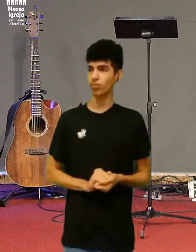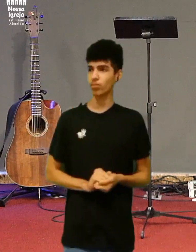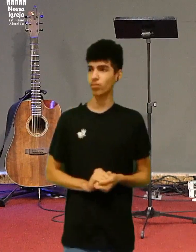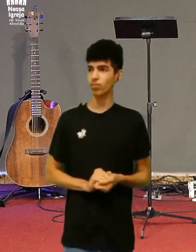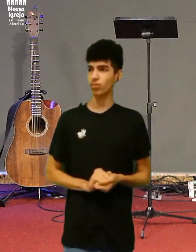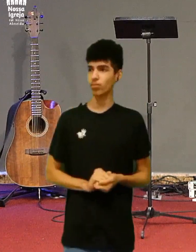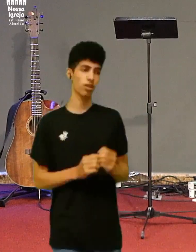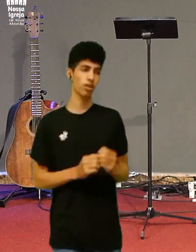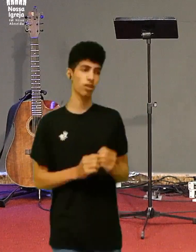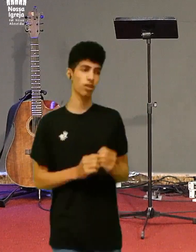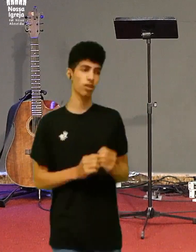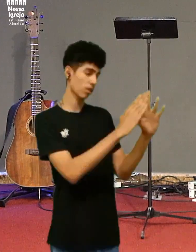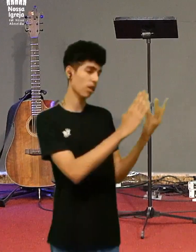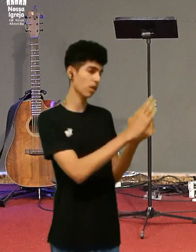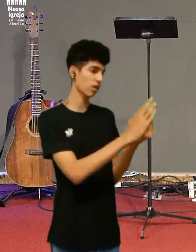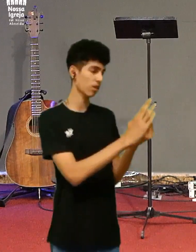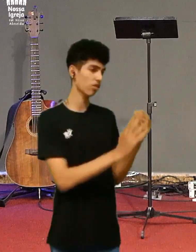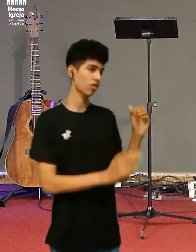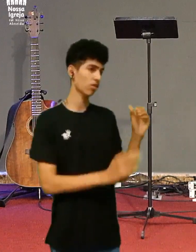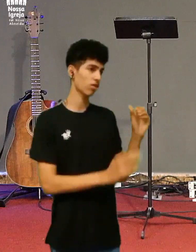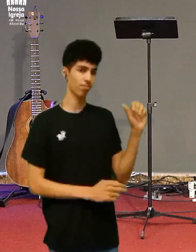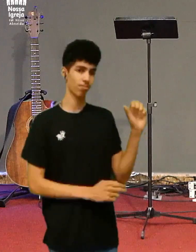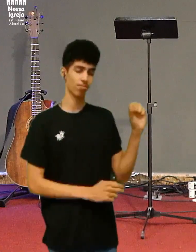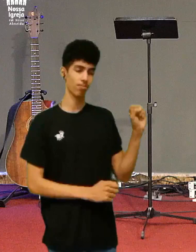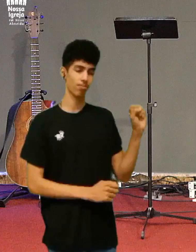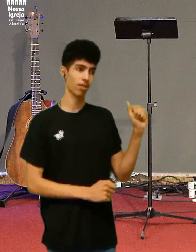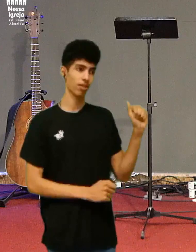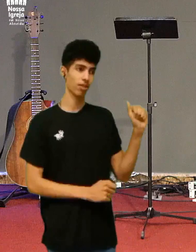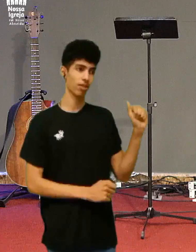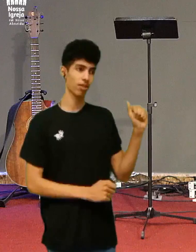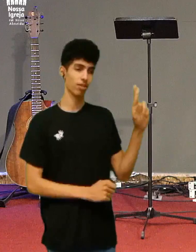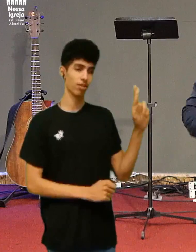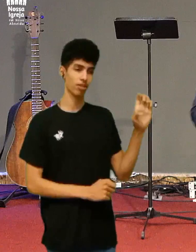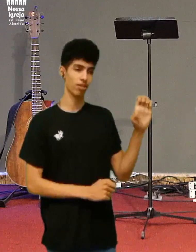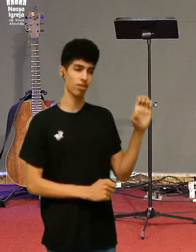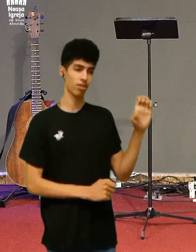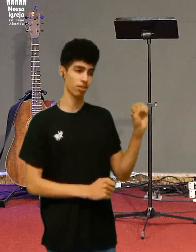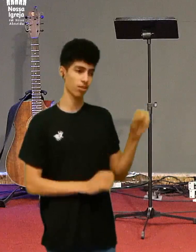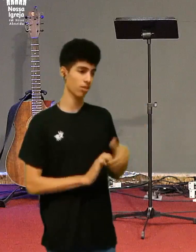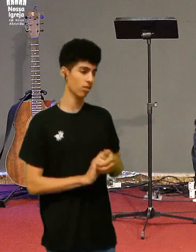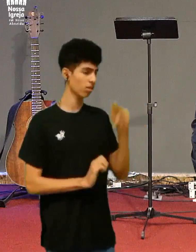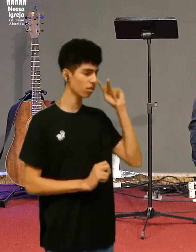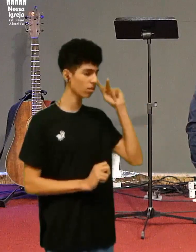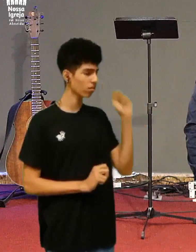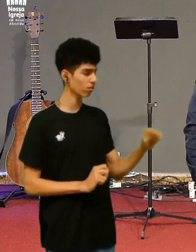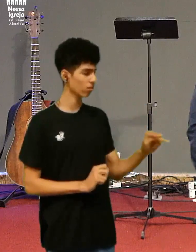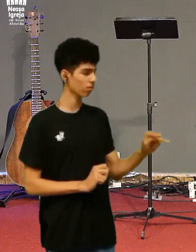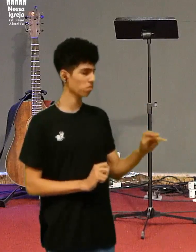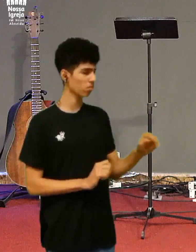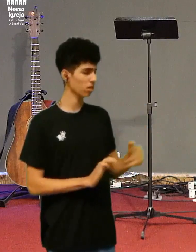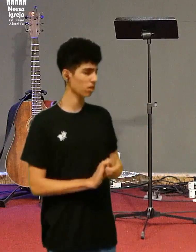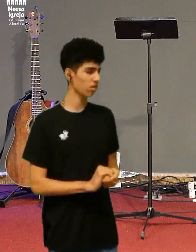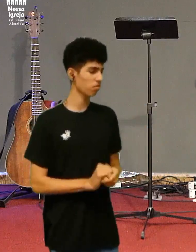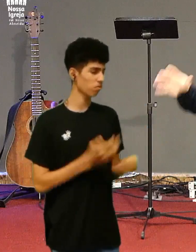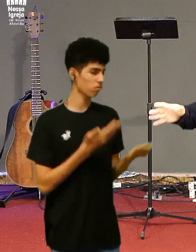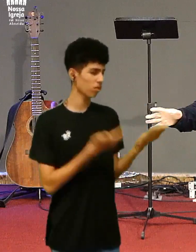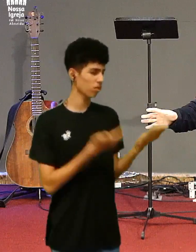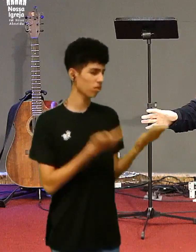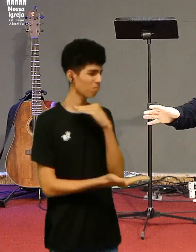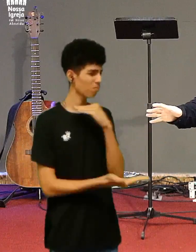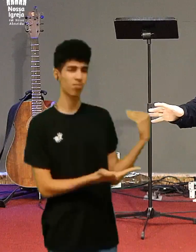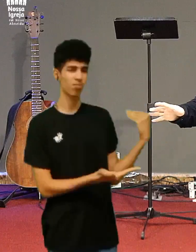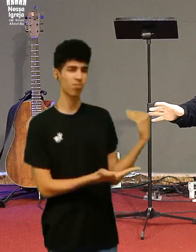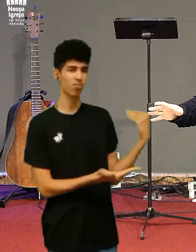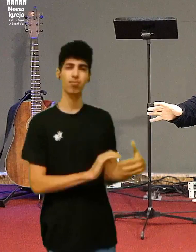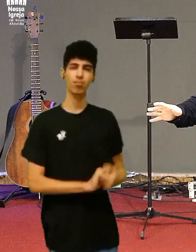olha, vocês estão mortos, parece que vocês estão vivos, mas vocês estão mortos, porque eu conheço as obras de vocês. E aí ele fala uma outra